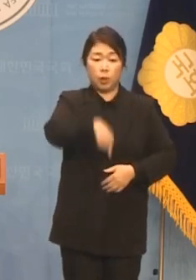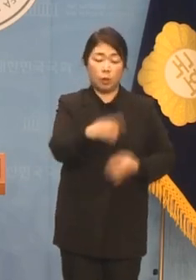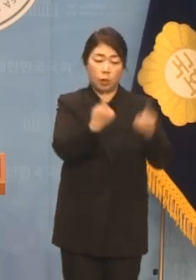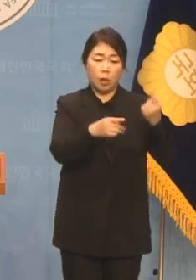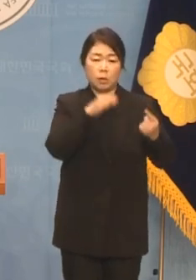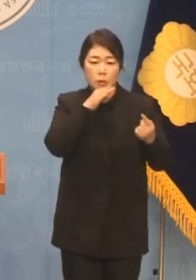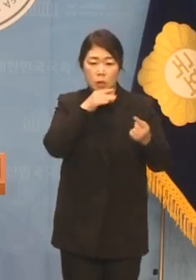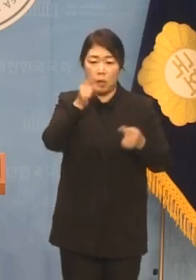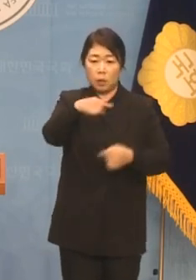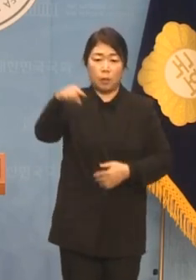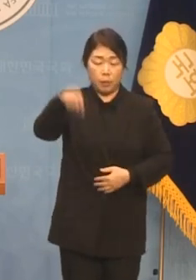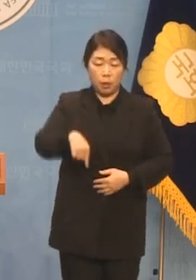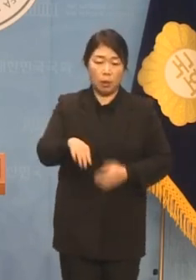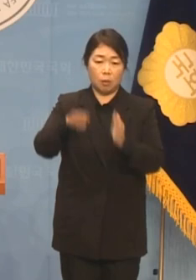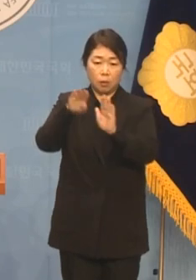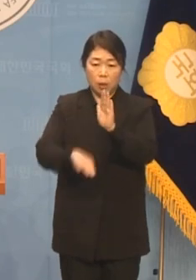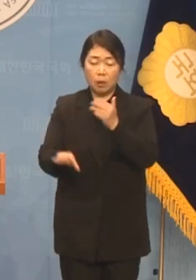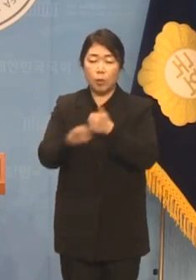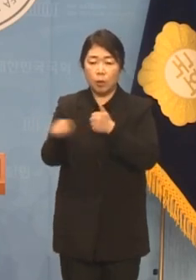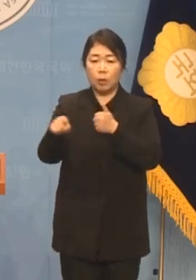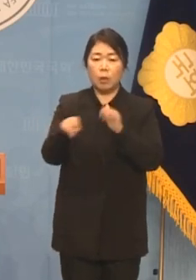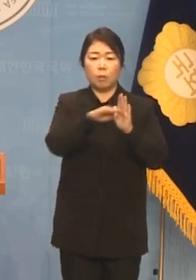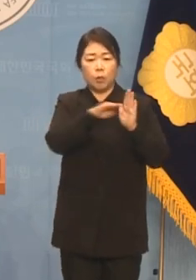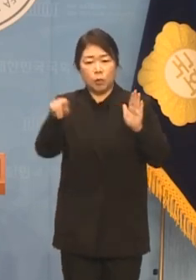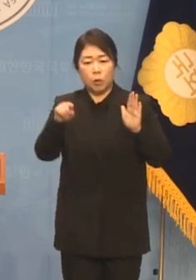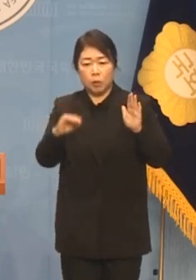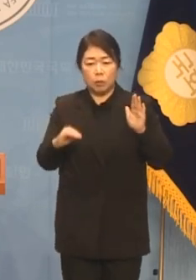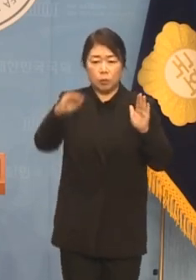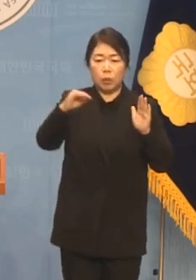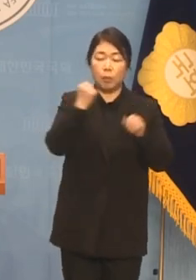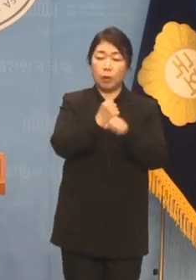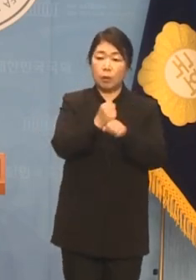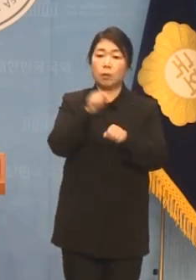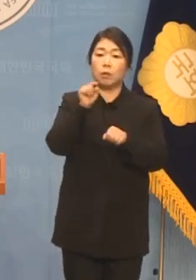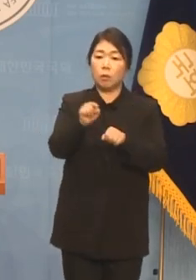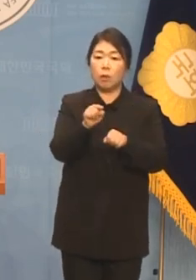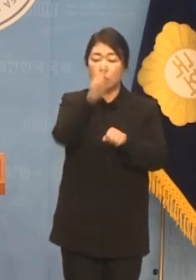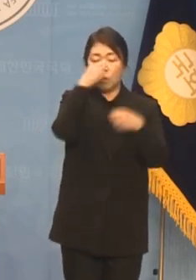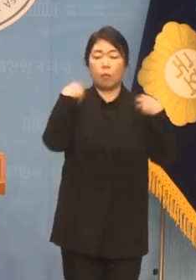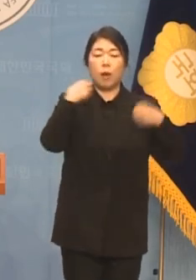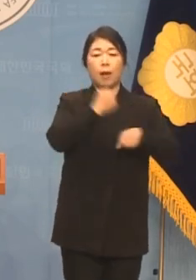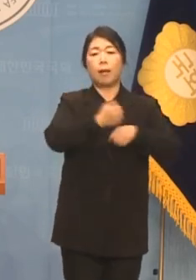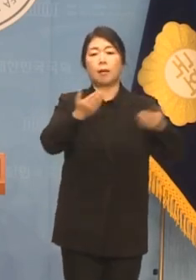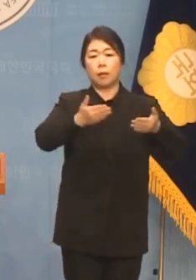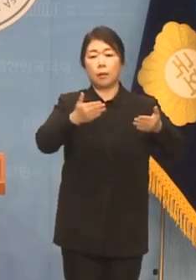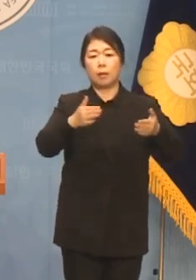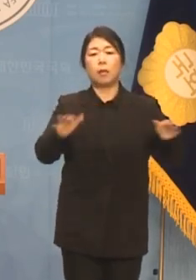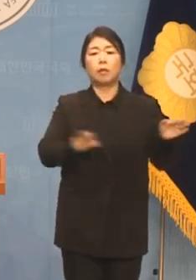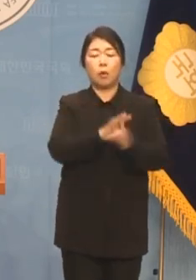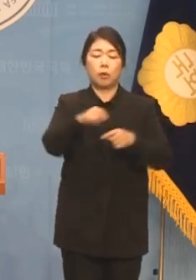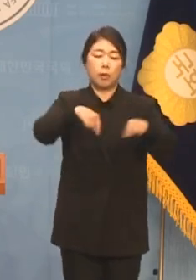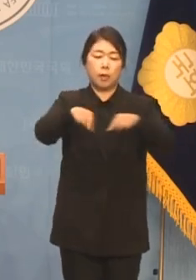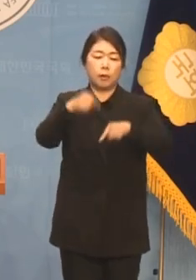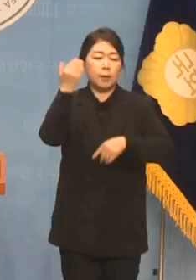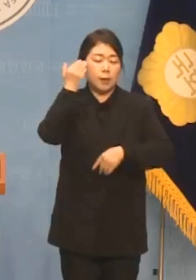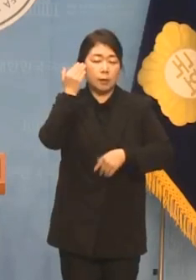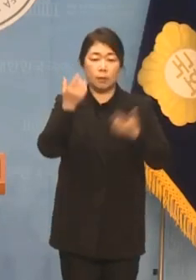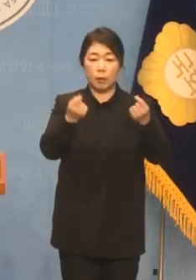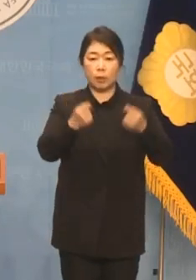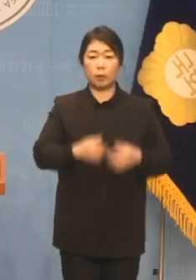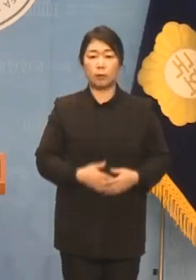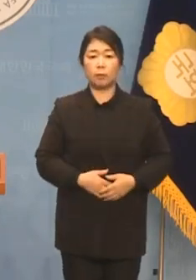GDP 낮다면이를 메우는 역할을 정부가 해야 하는 것은 경제 운용의 기초고 또 상식입니다